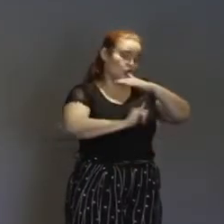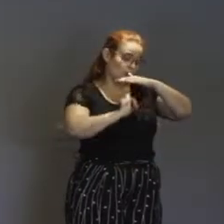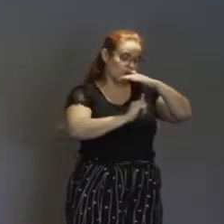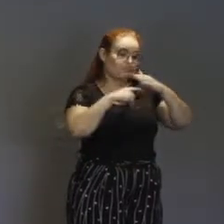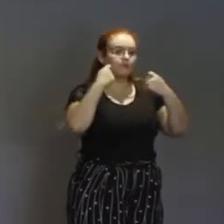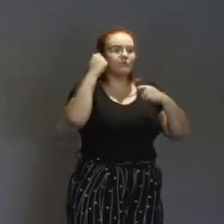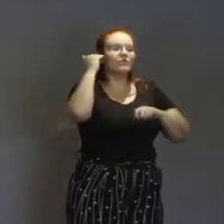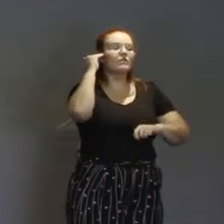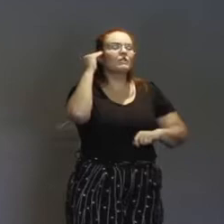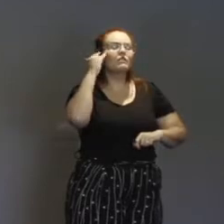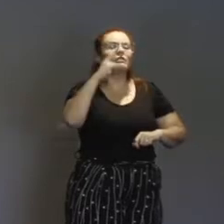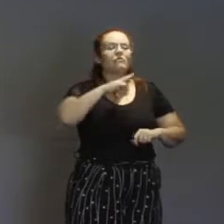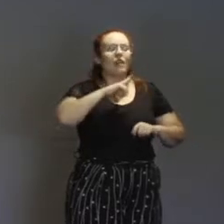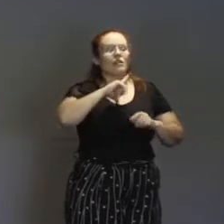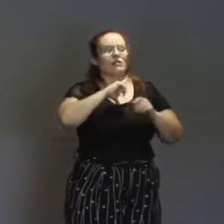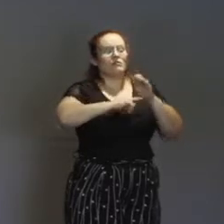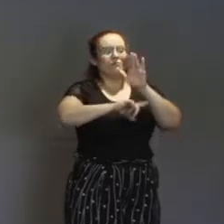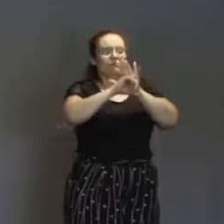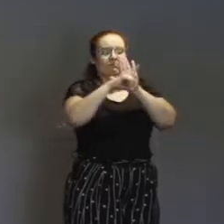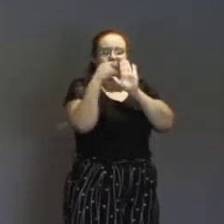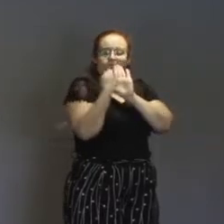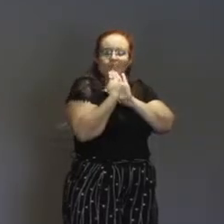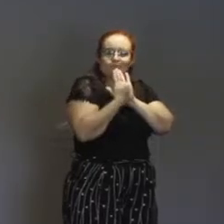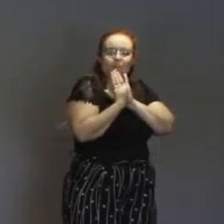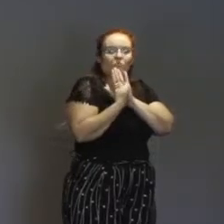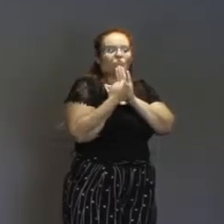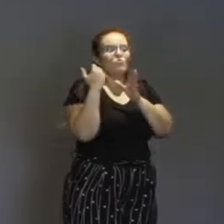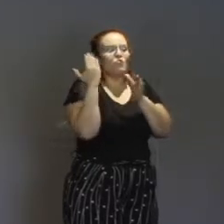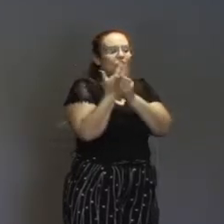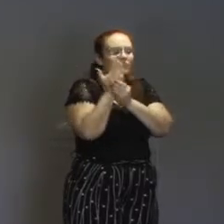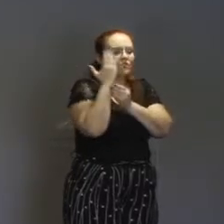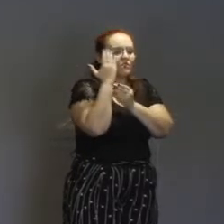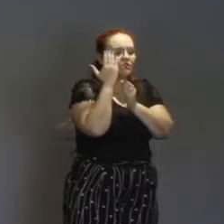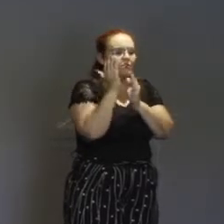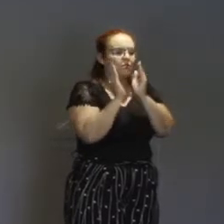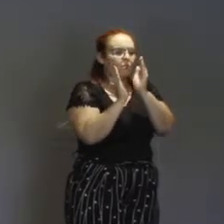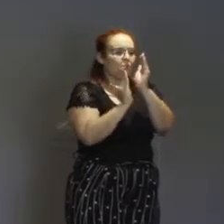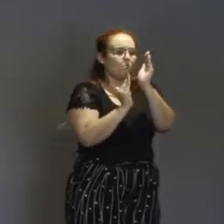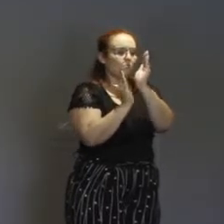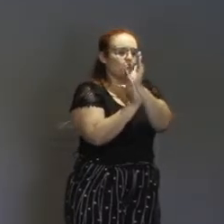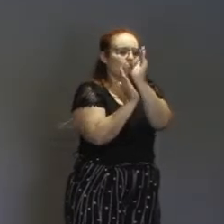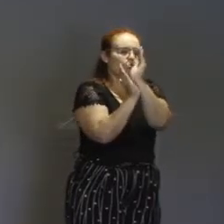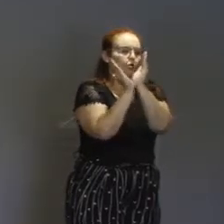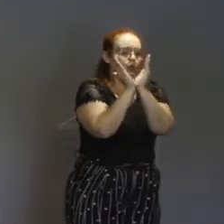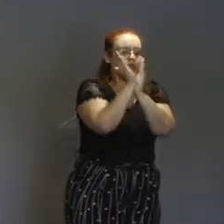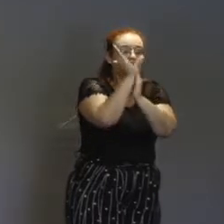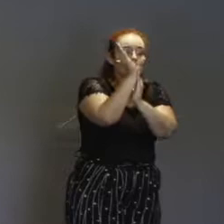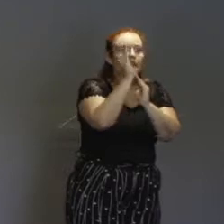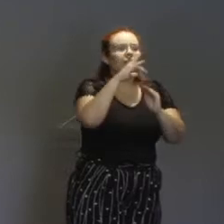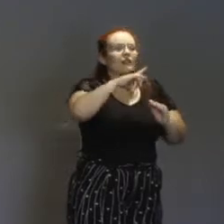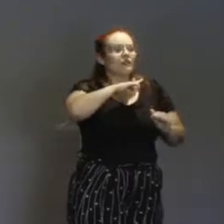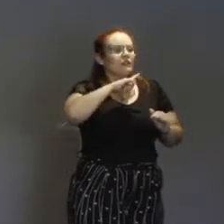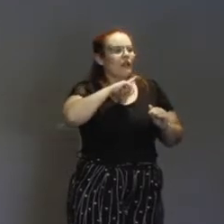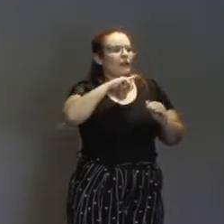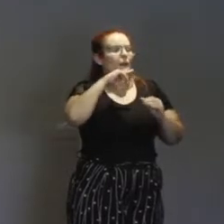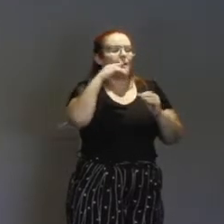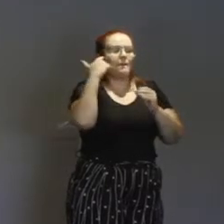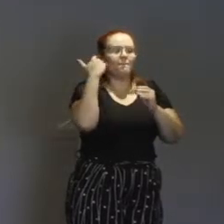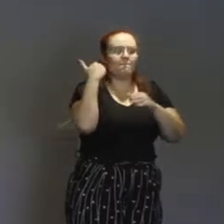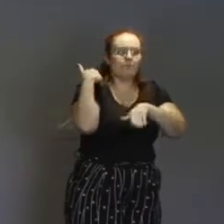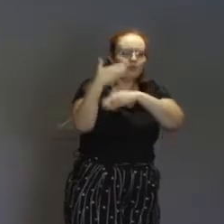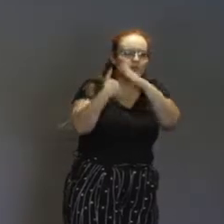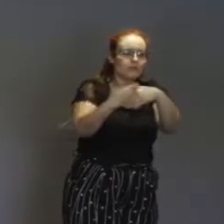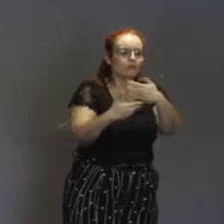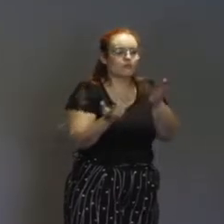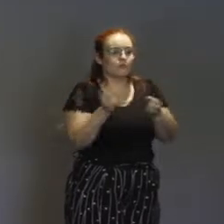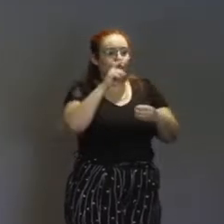de burocracias, de processos, para conseguir preservar o que é o bem comum. Voltando à história da